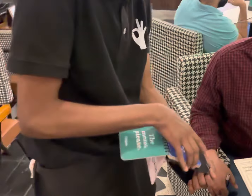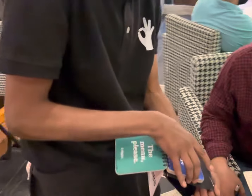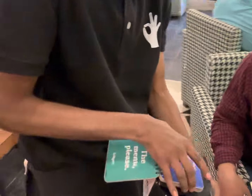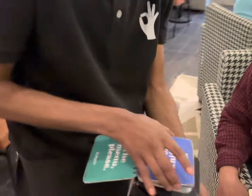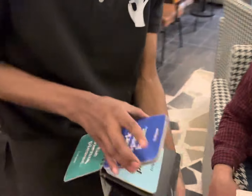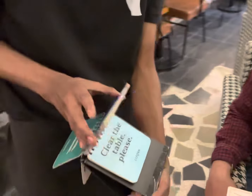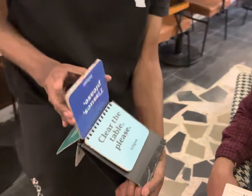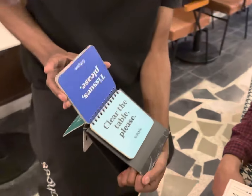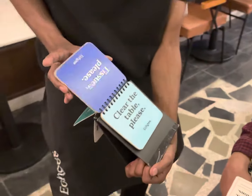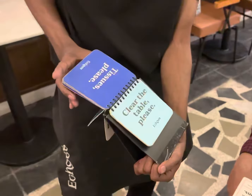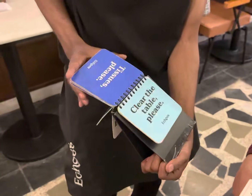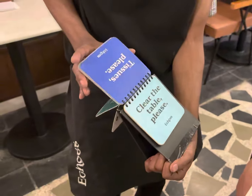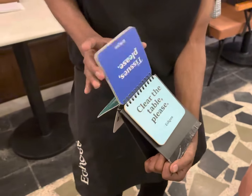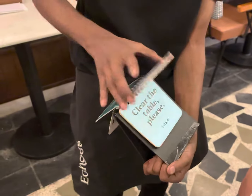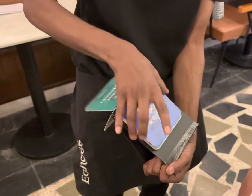ओके